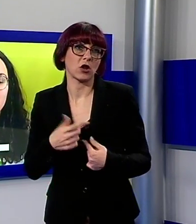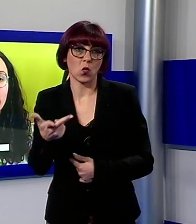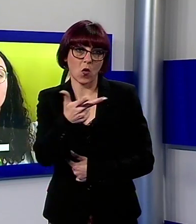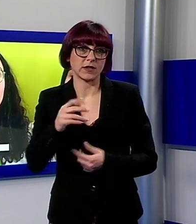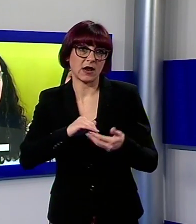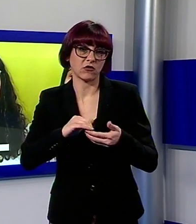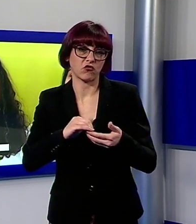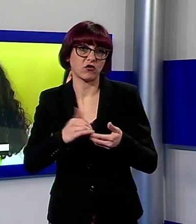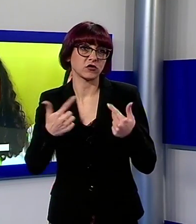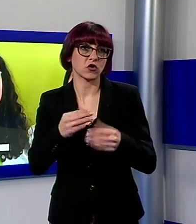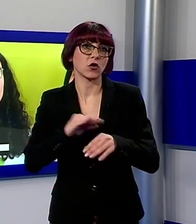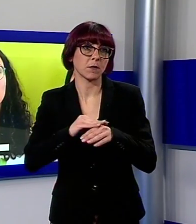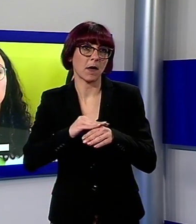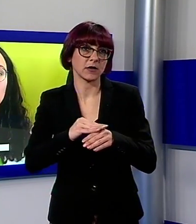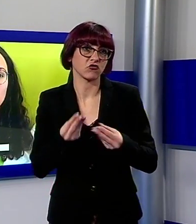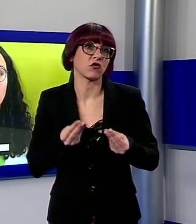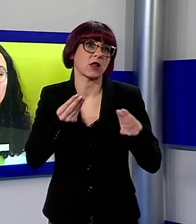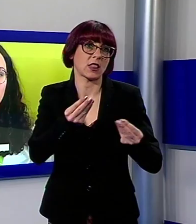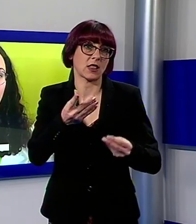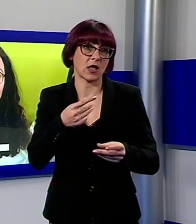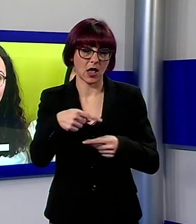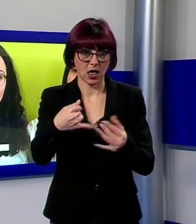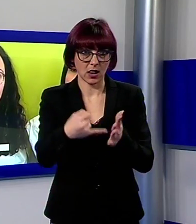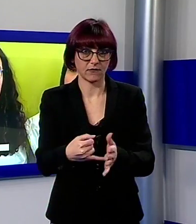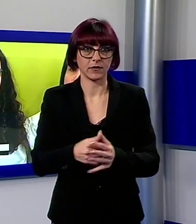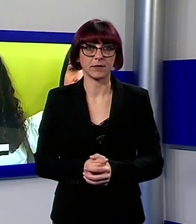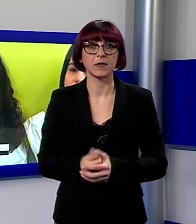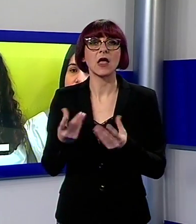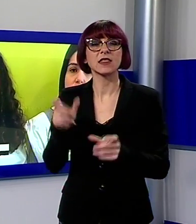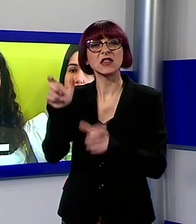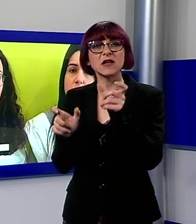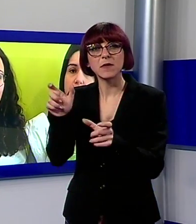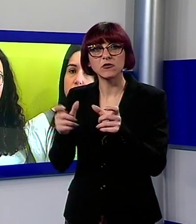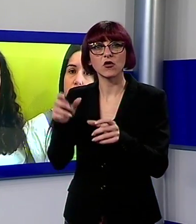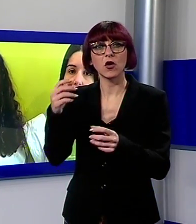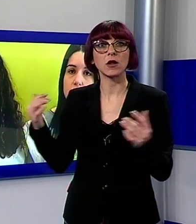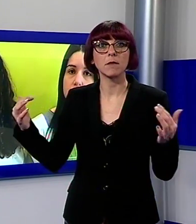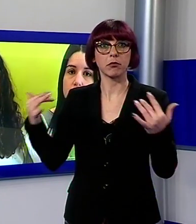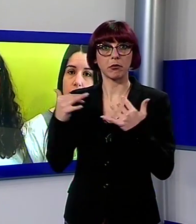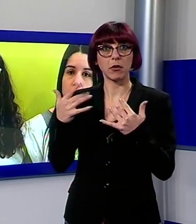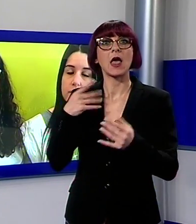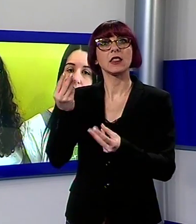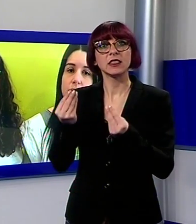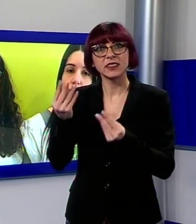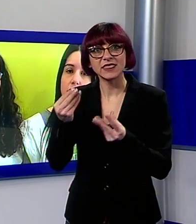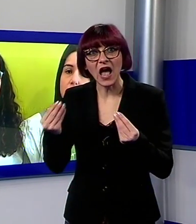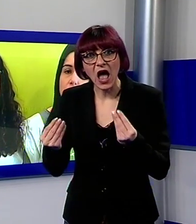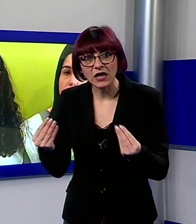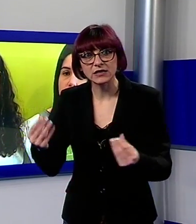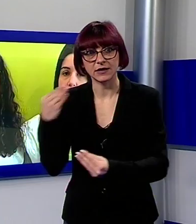persone. Molti sono preoccupati su quella che è la destinazione, ma noi siamo pronti ovviamente a rassicurarli. Questo perché quello di oggi